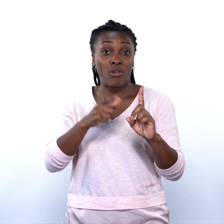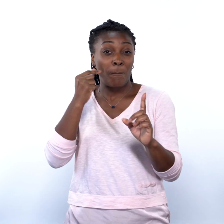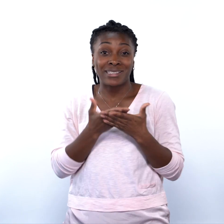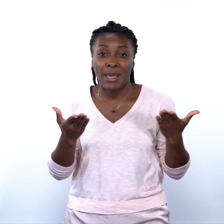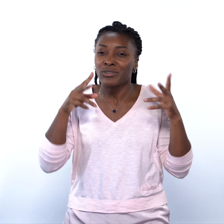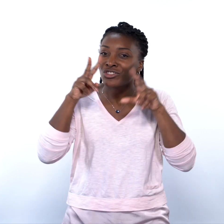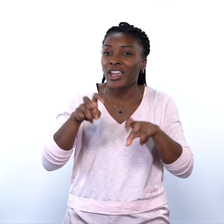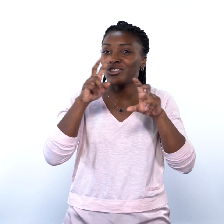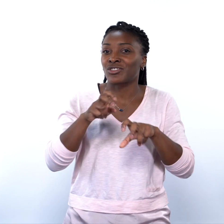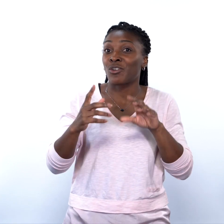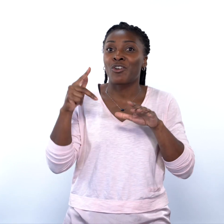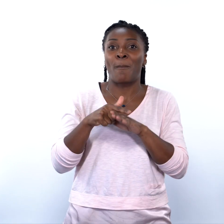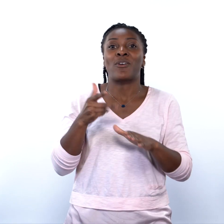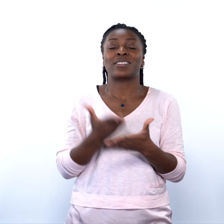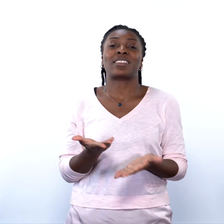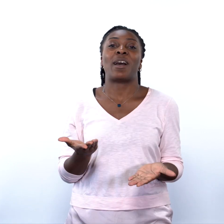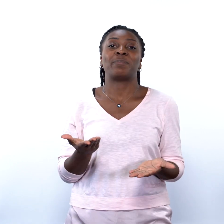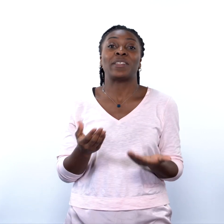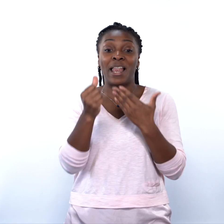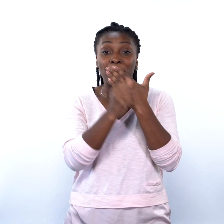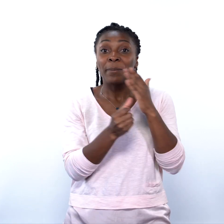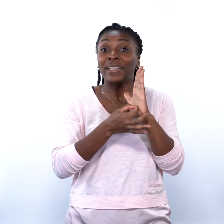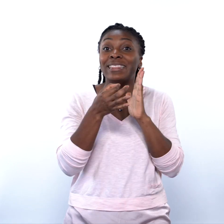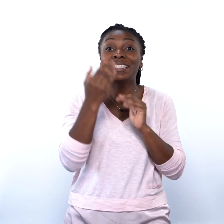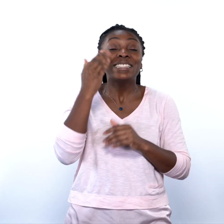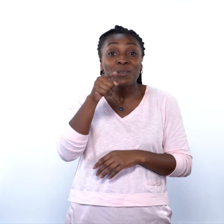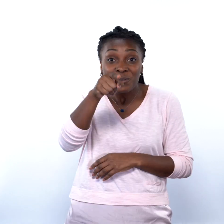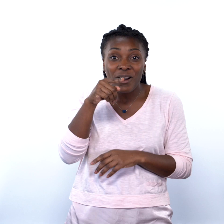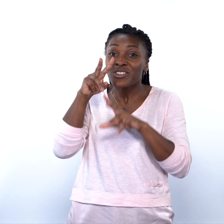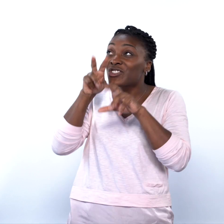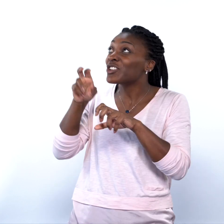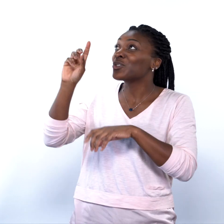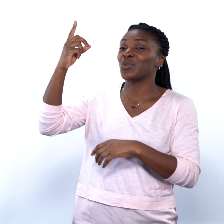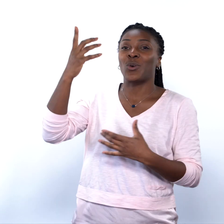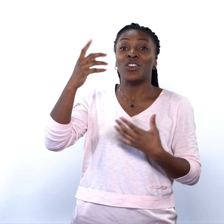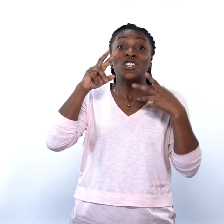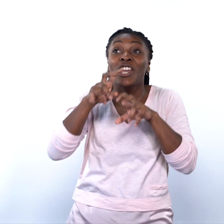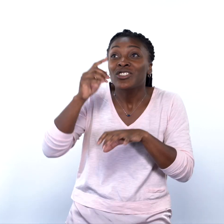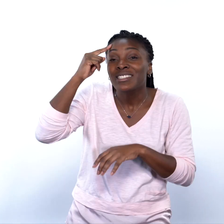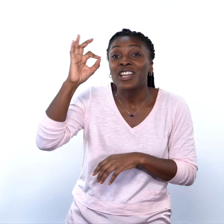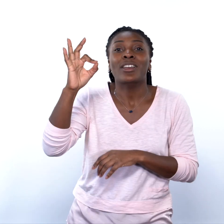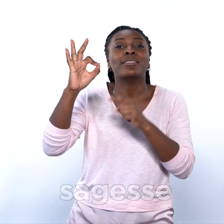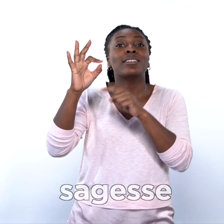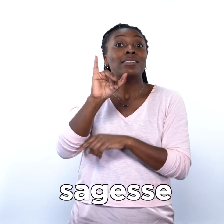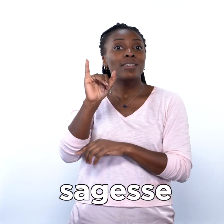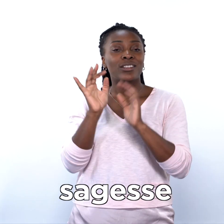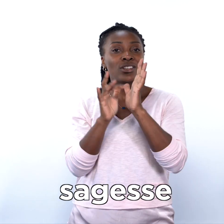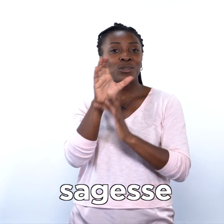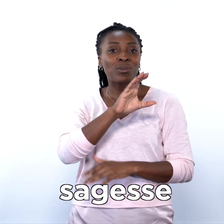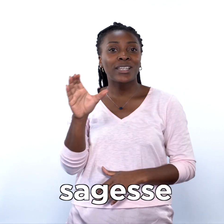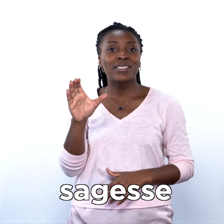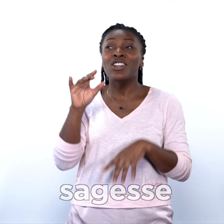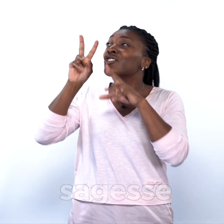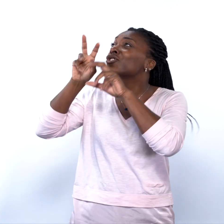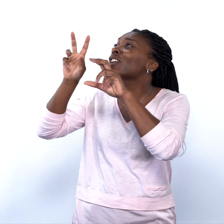si vous cherchez Dieu, la Bible dit, si tu la cherches, la sagesse, mais la sagesse, c'est Jésus-Christ. Si tu la cherches comme